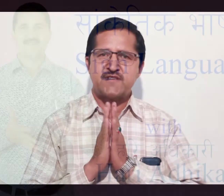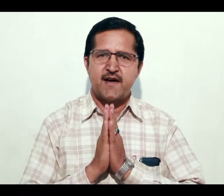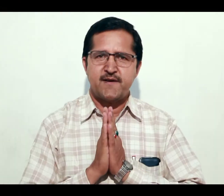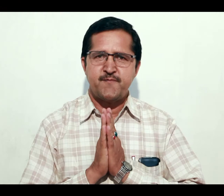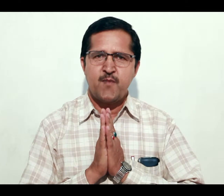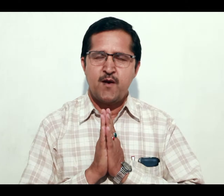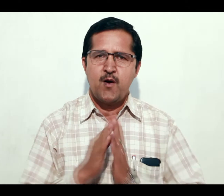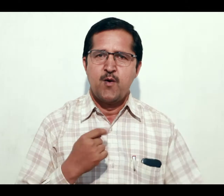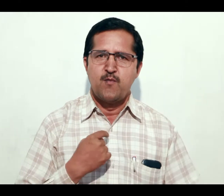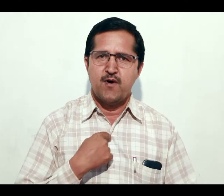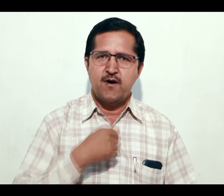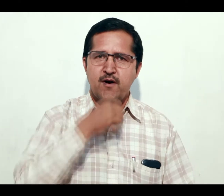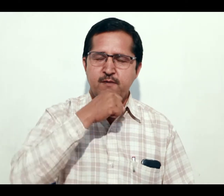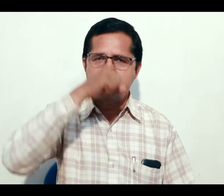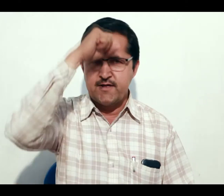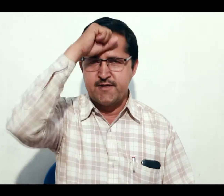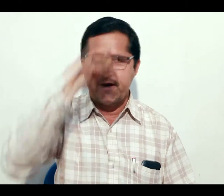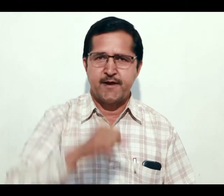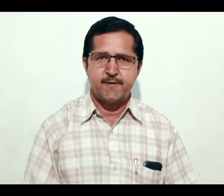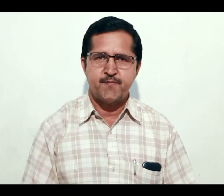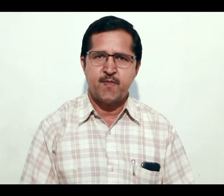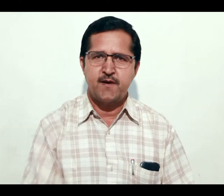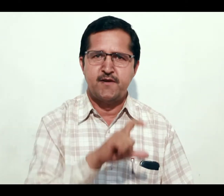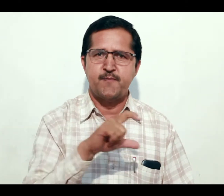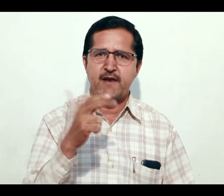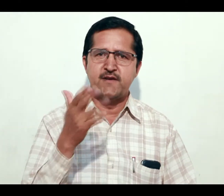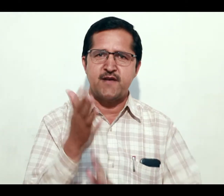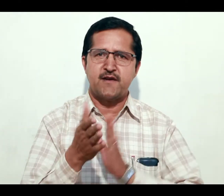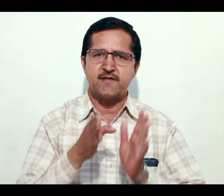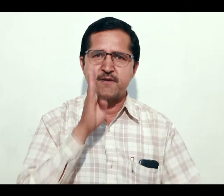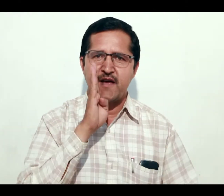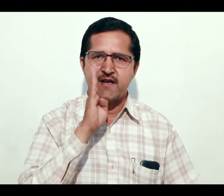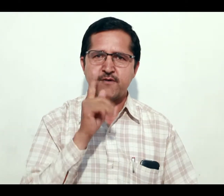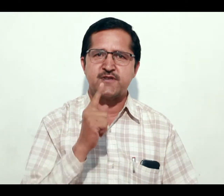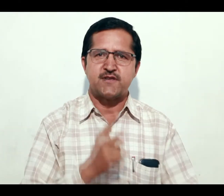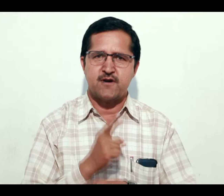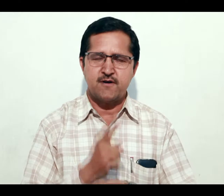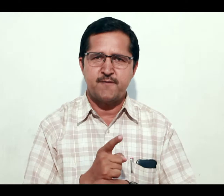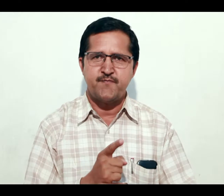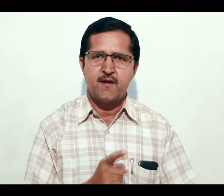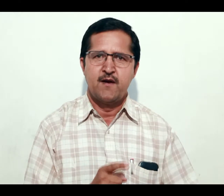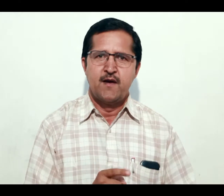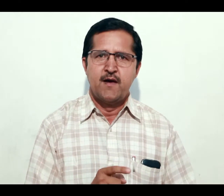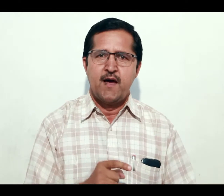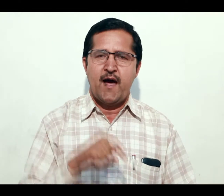नमस्कार, म हरिप्रसाद अधिकारी, नेपाली साङ्केतिक भाषाको शिक्षक।